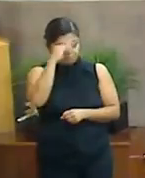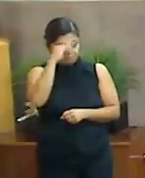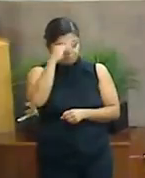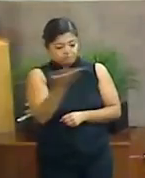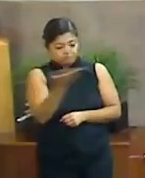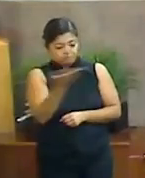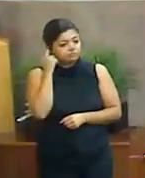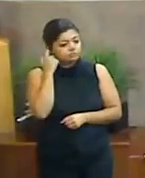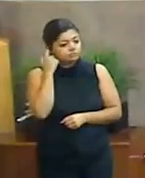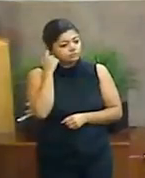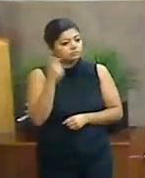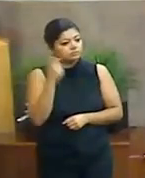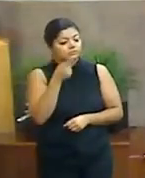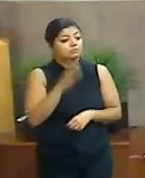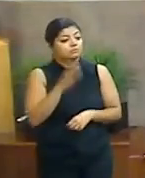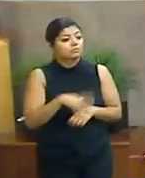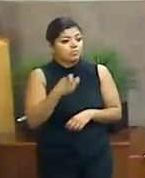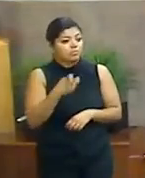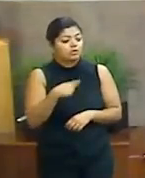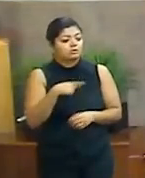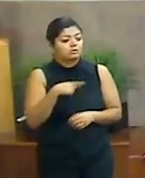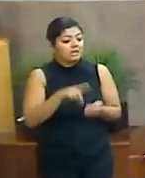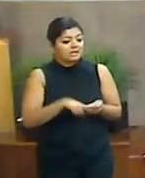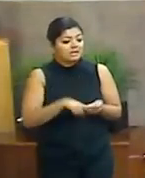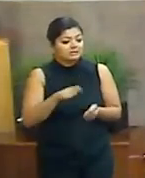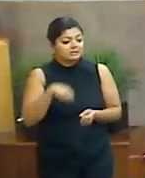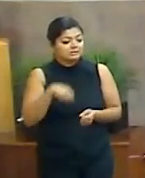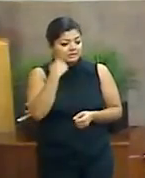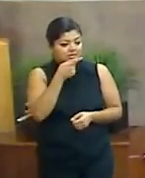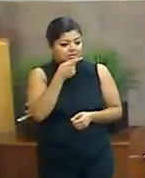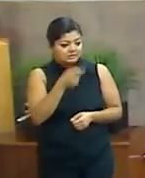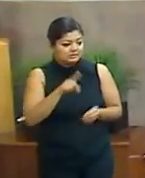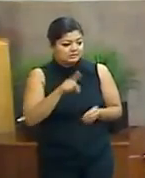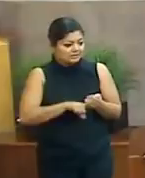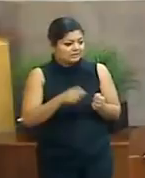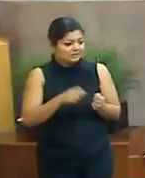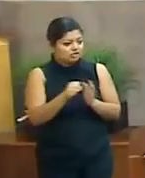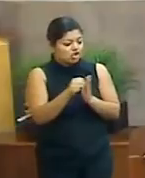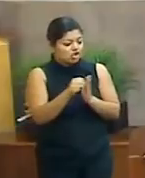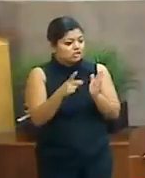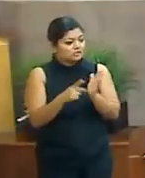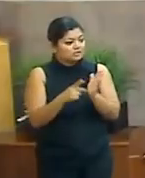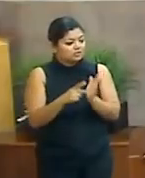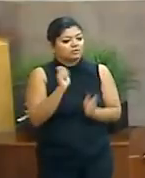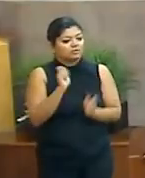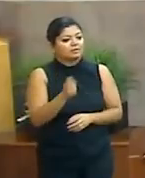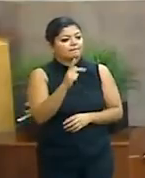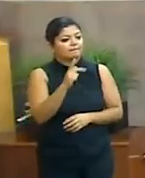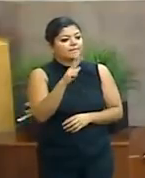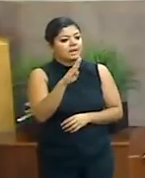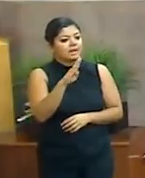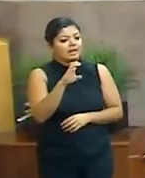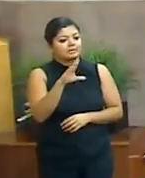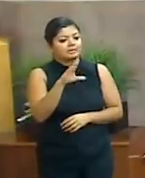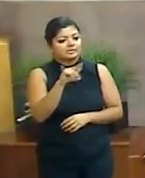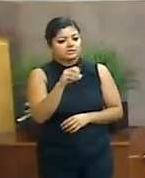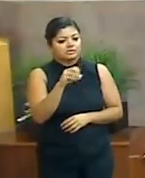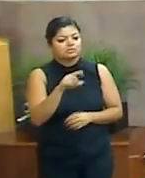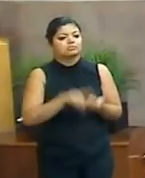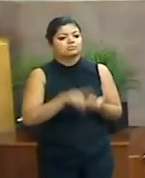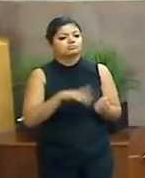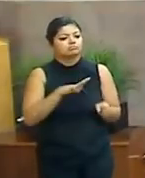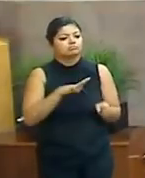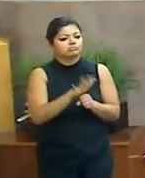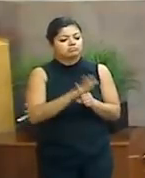por las cuales sostengo que las notorias causales de improcedencia que surgen en la solicitud de plebiscito son suficientes para revocar el fallo